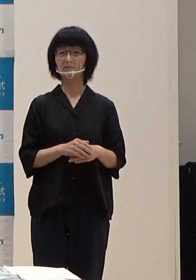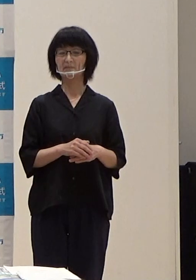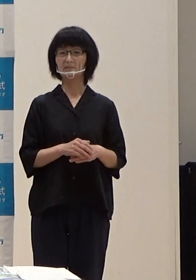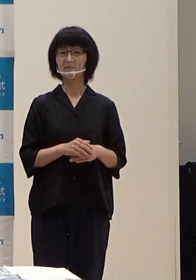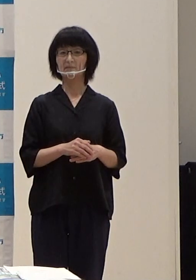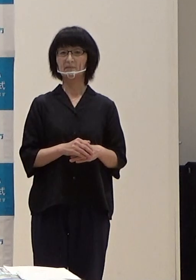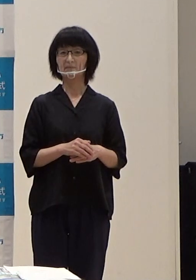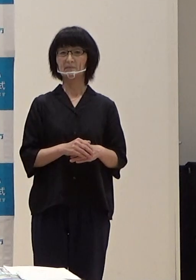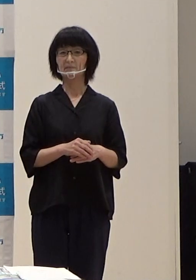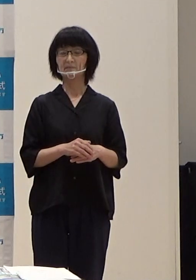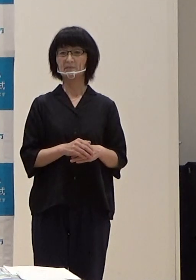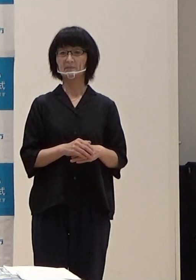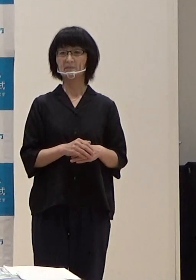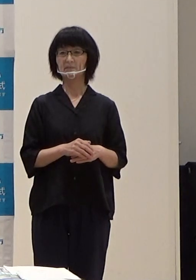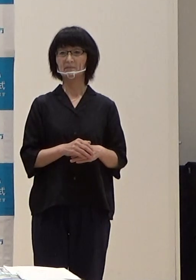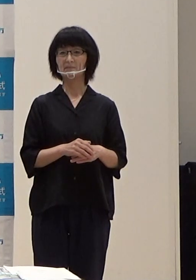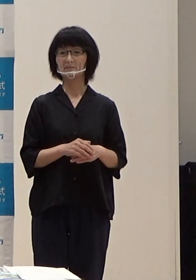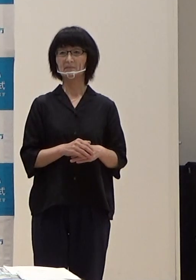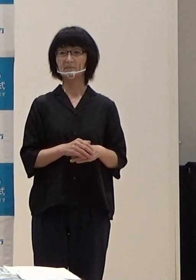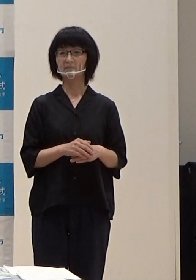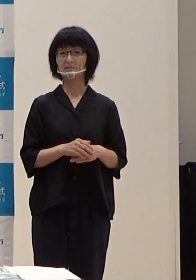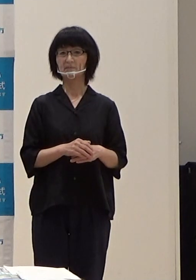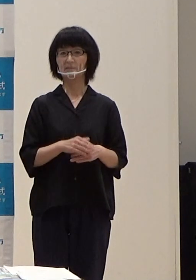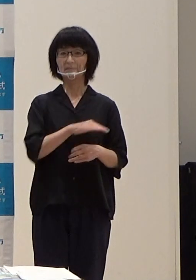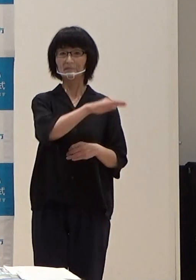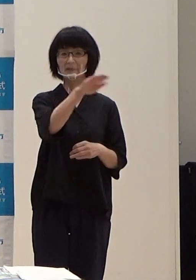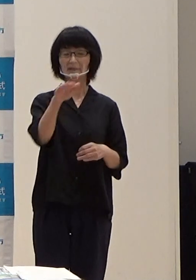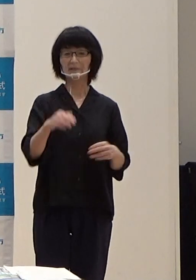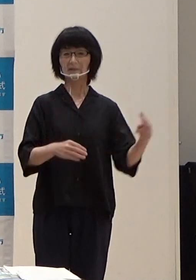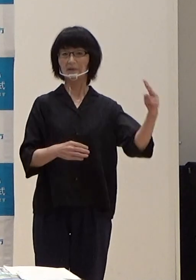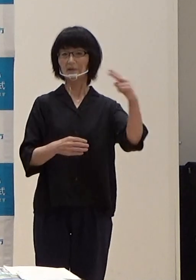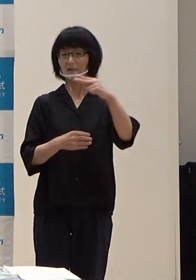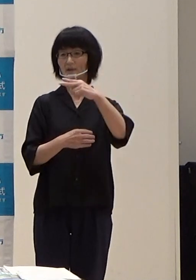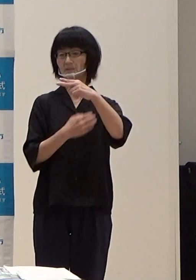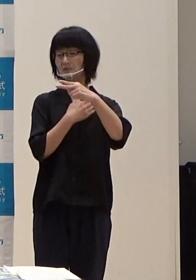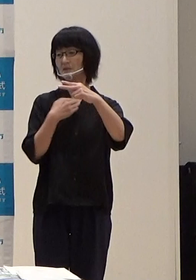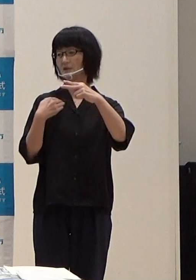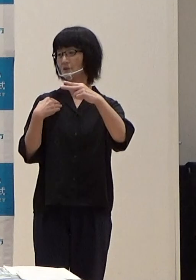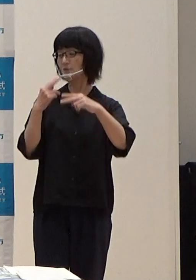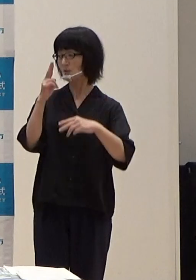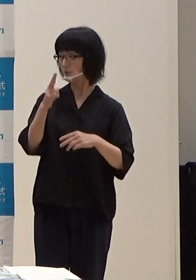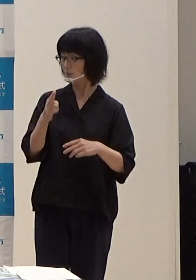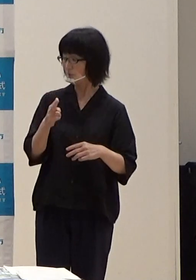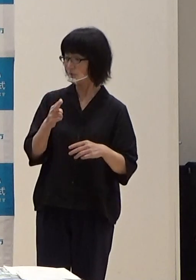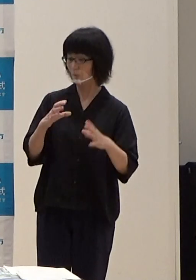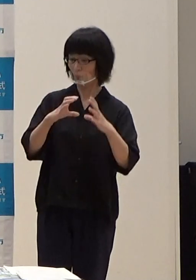大きく大きく、はい、記者さんから見えるよね。なんだ、薄くて見えねえじゃん。